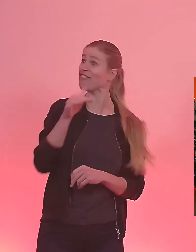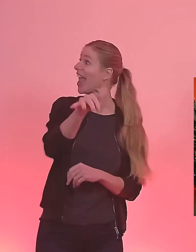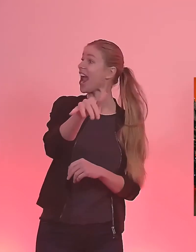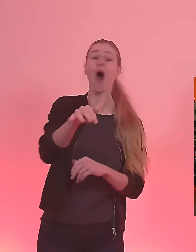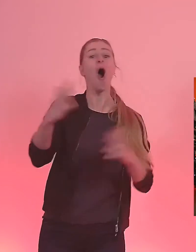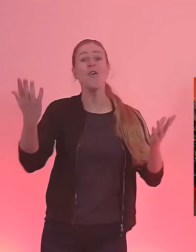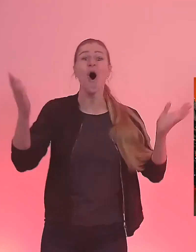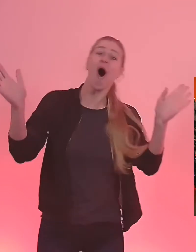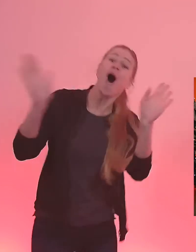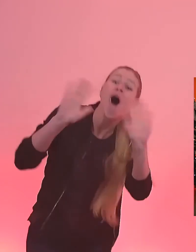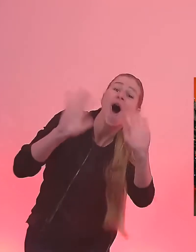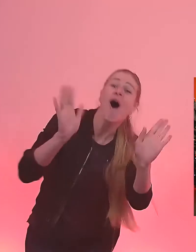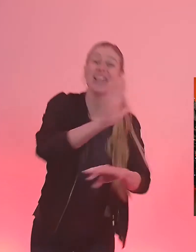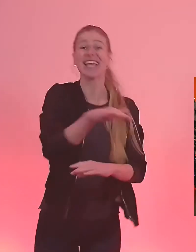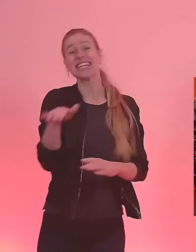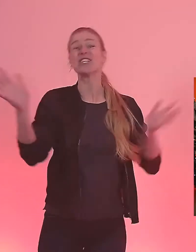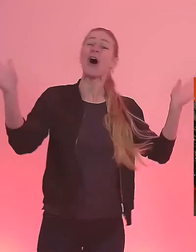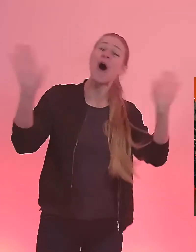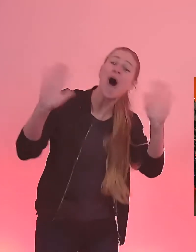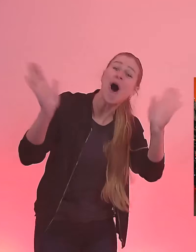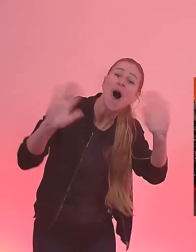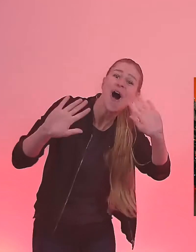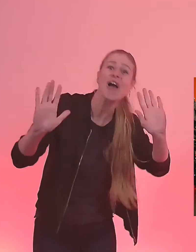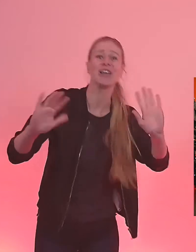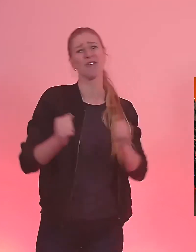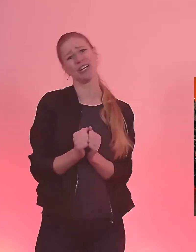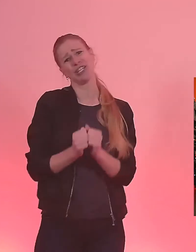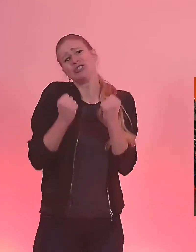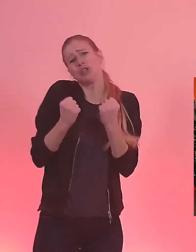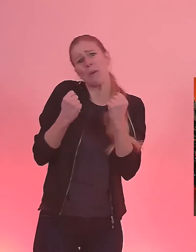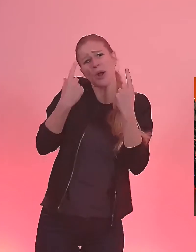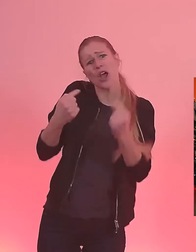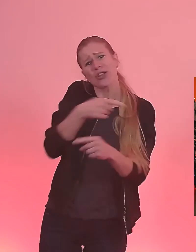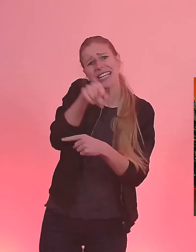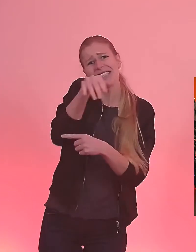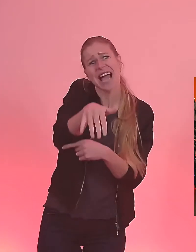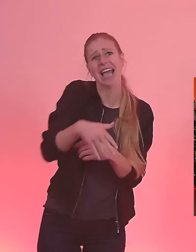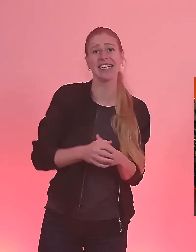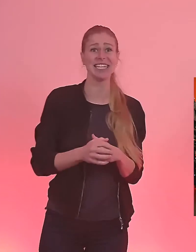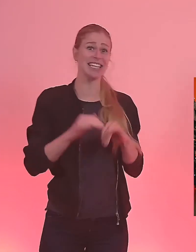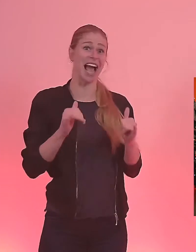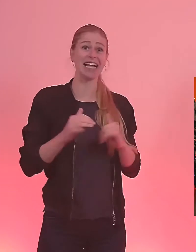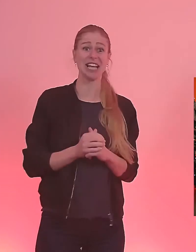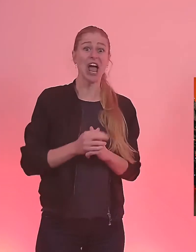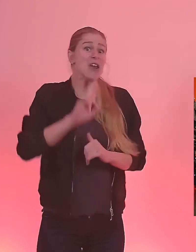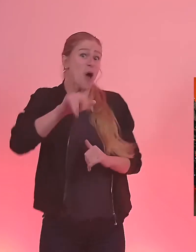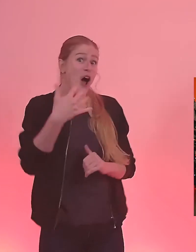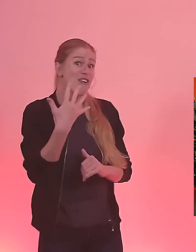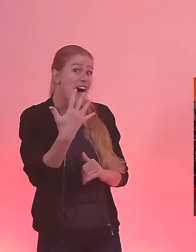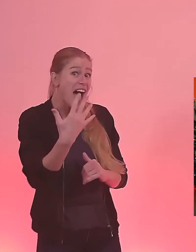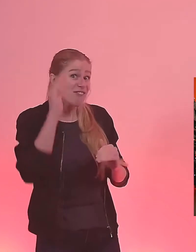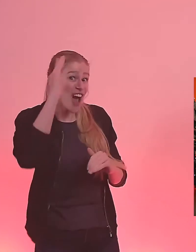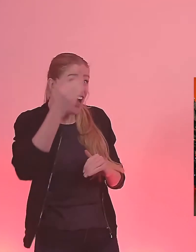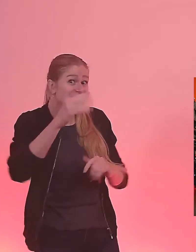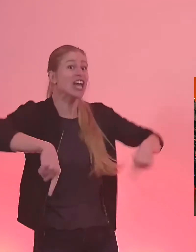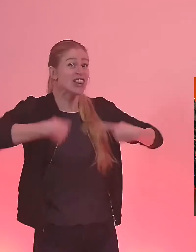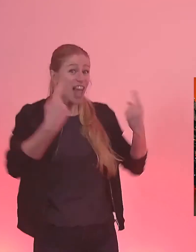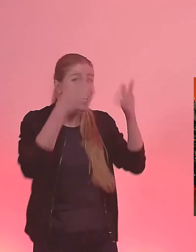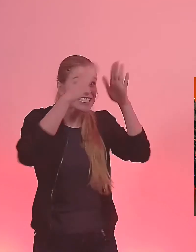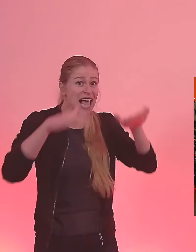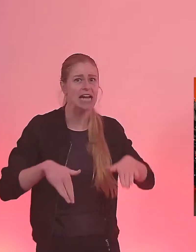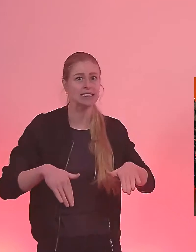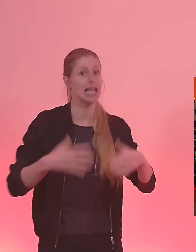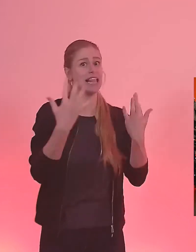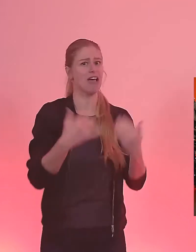Oh, hoi kids. Hoi. Wat superleuk dat jullie er zijn. Ja. Oh, en nog 5 nachtjes. En dan is het kerst. Tel me even